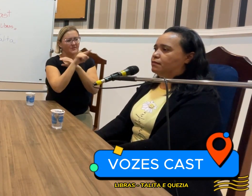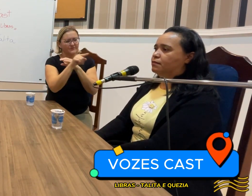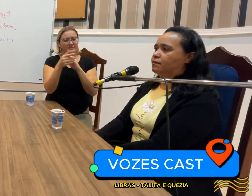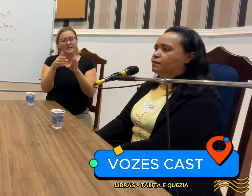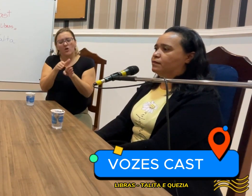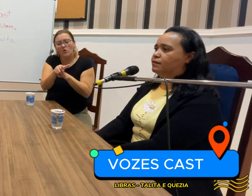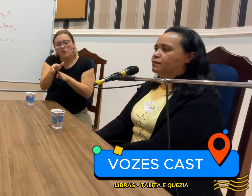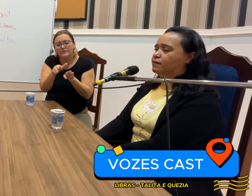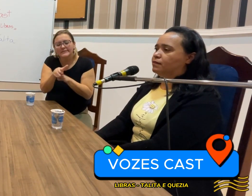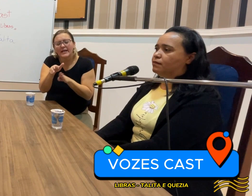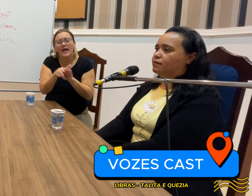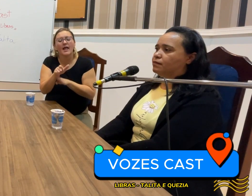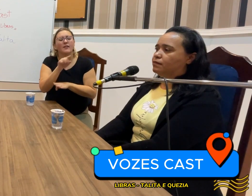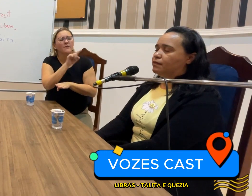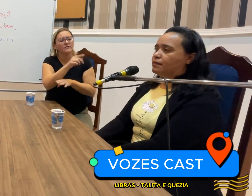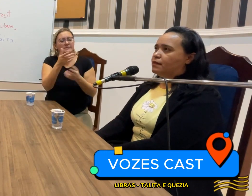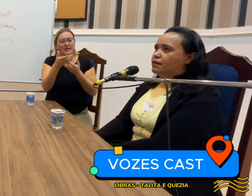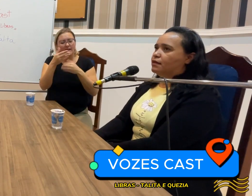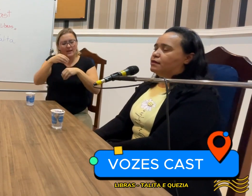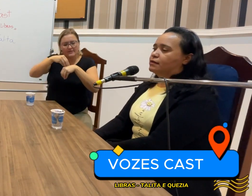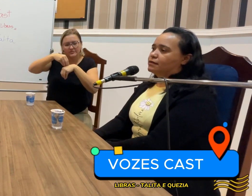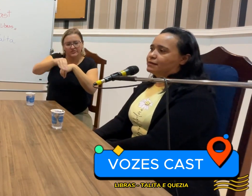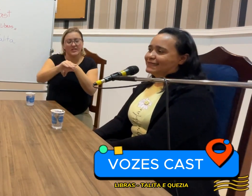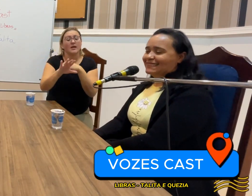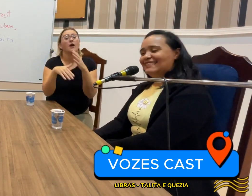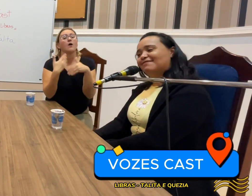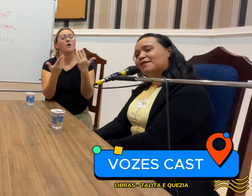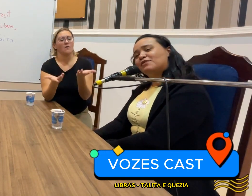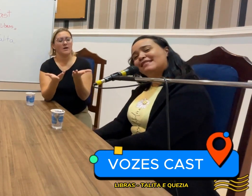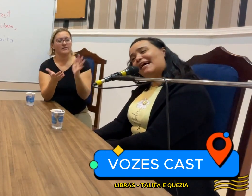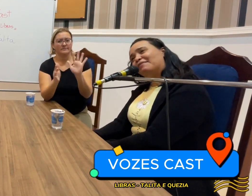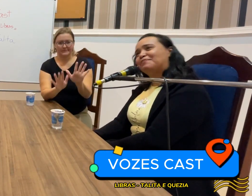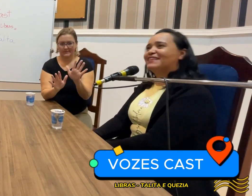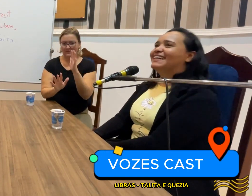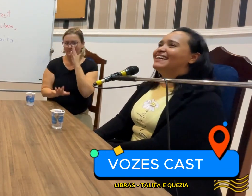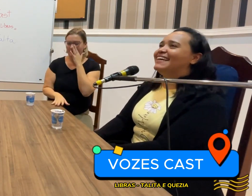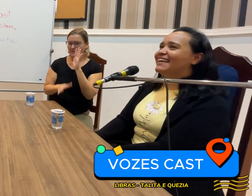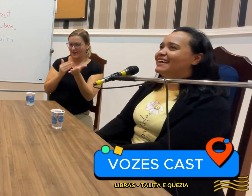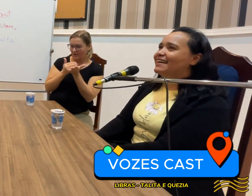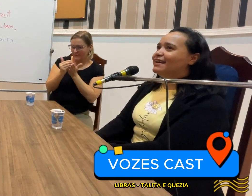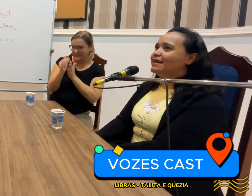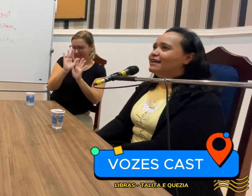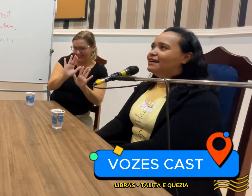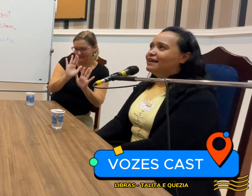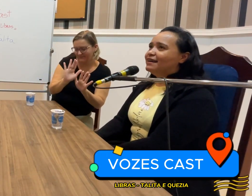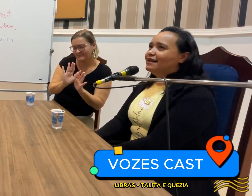orientação, o conselho que você dá para essas pessoas? Vamos lá.